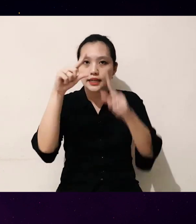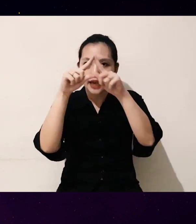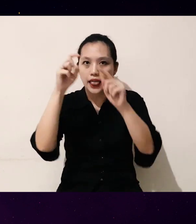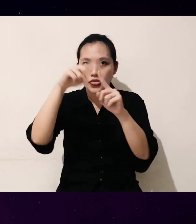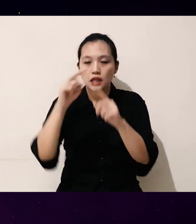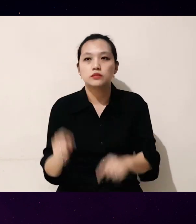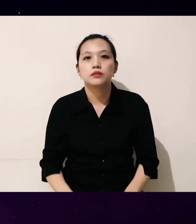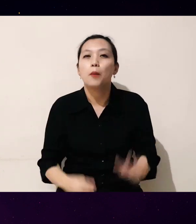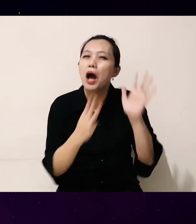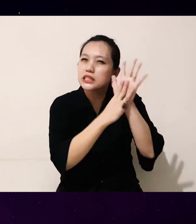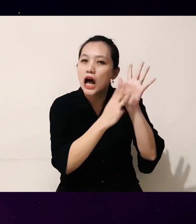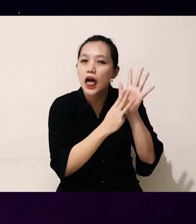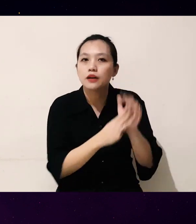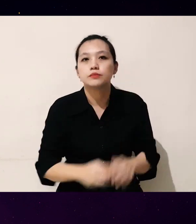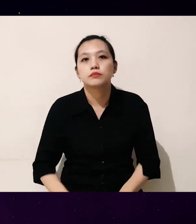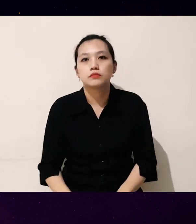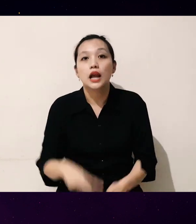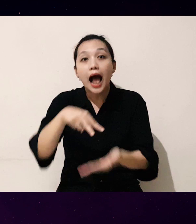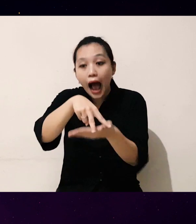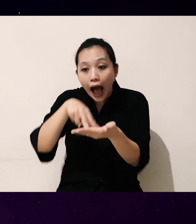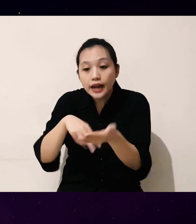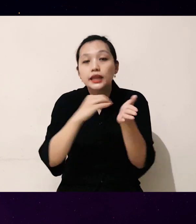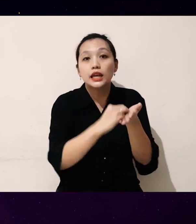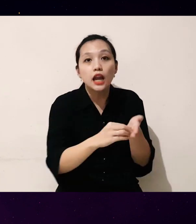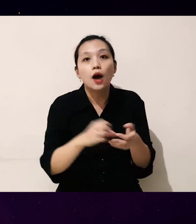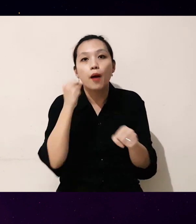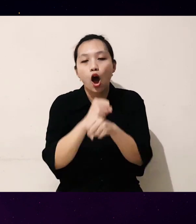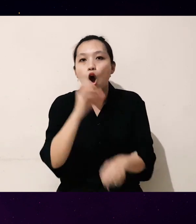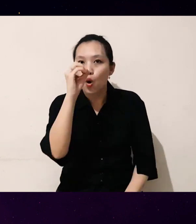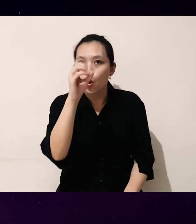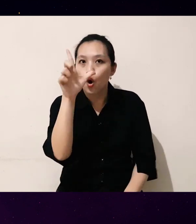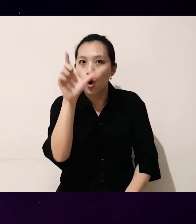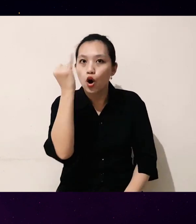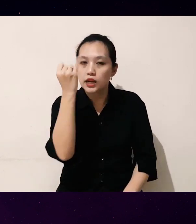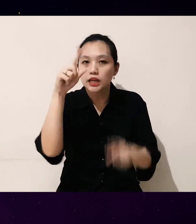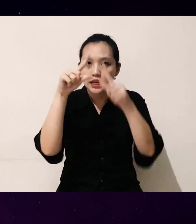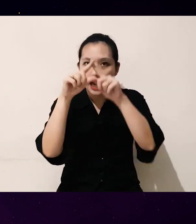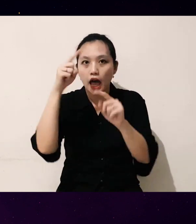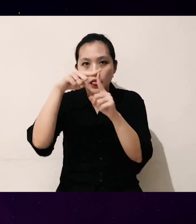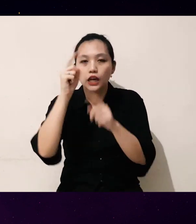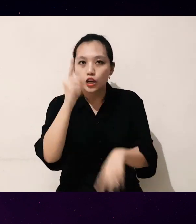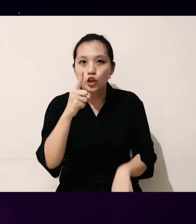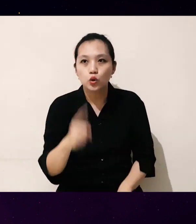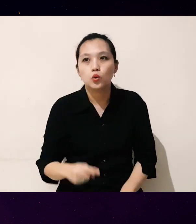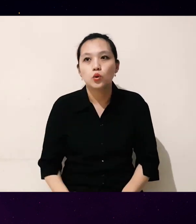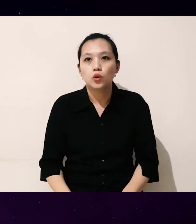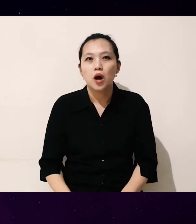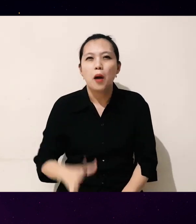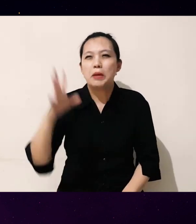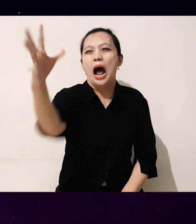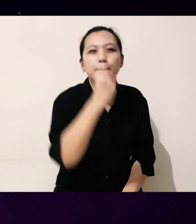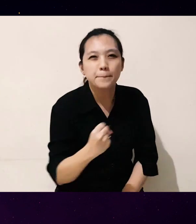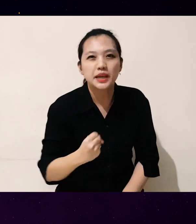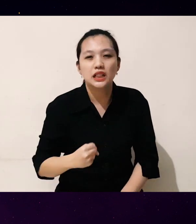Arti nama Goliat sangat luar biasa. Arti nama Goliat artinya menelanjangkan dan merampas. Dengan